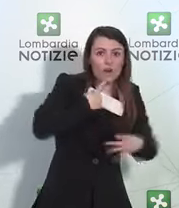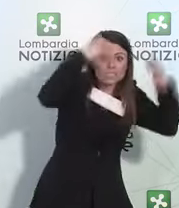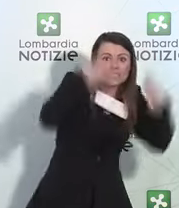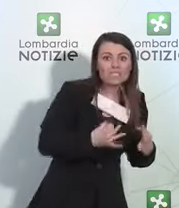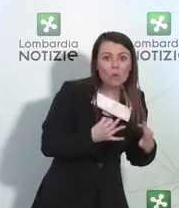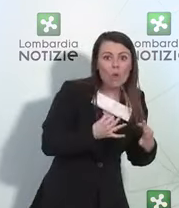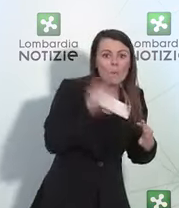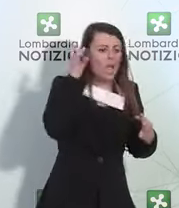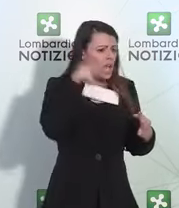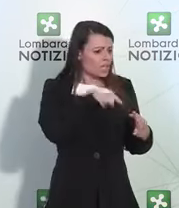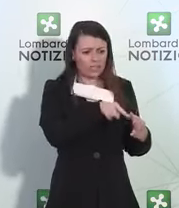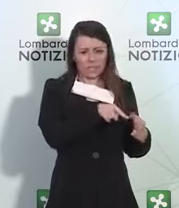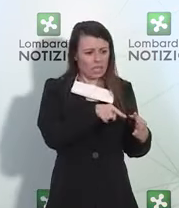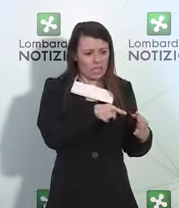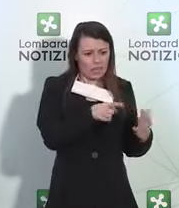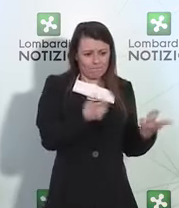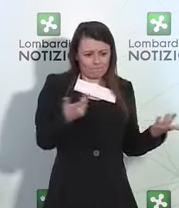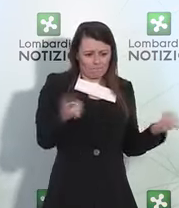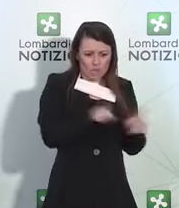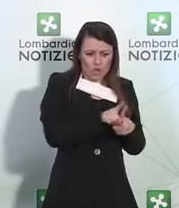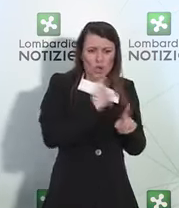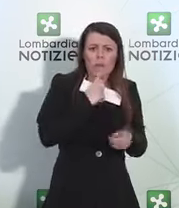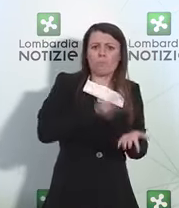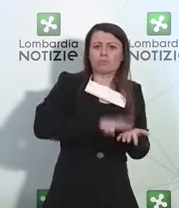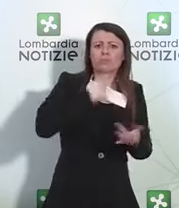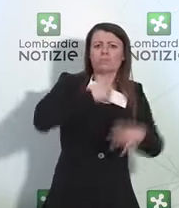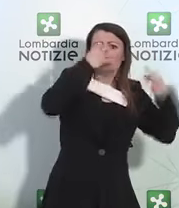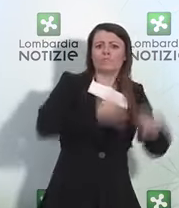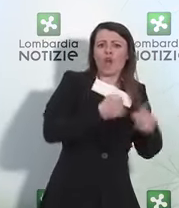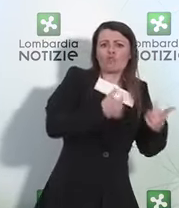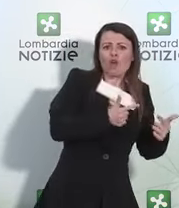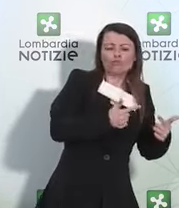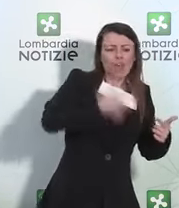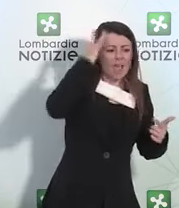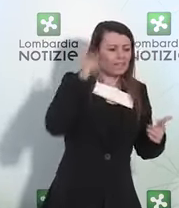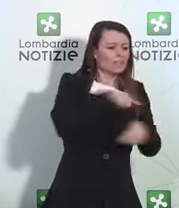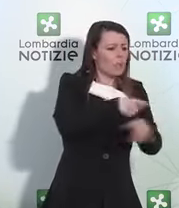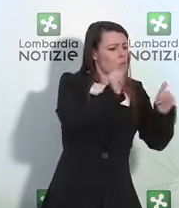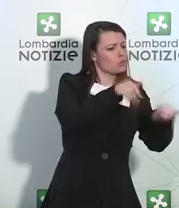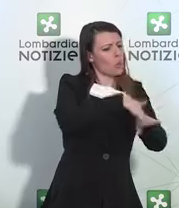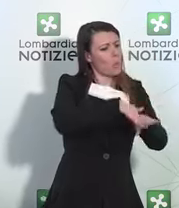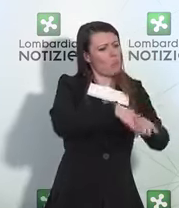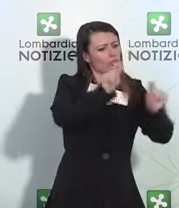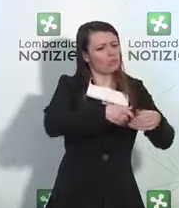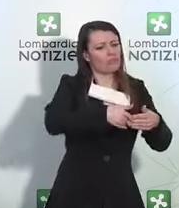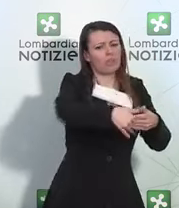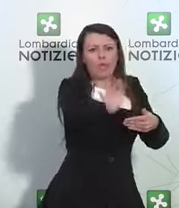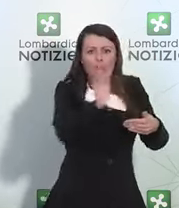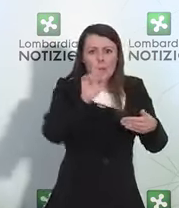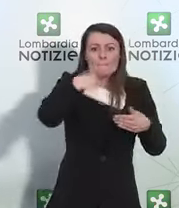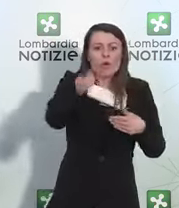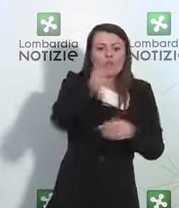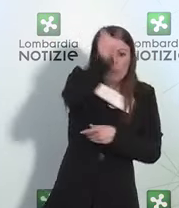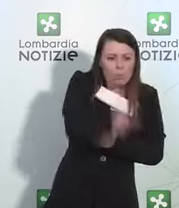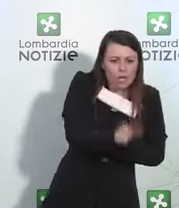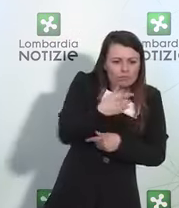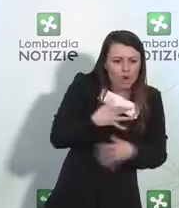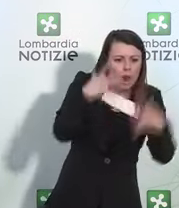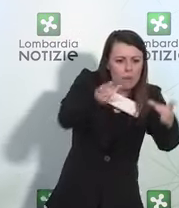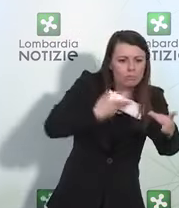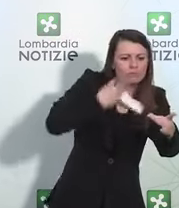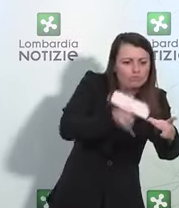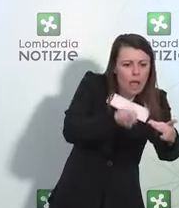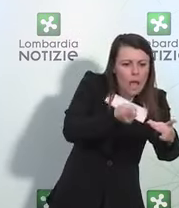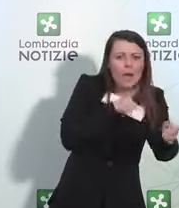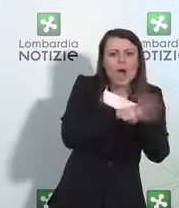danno perché rischiamo di dare via libera magari a qualcuno che e positivo e blocchiamo uno che